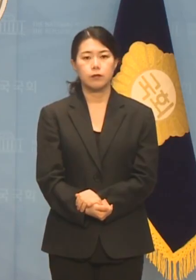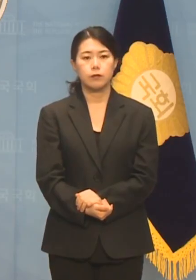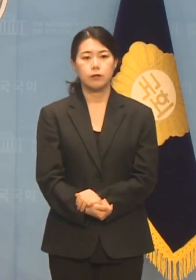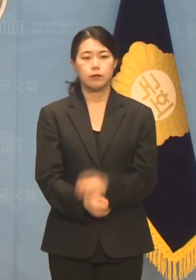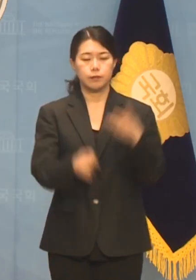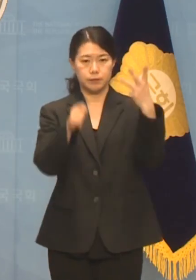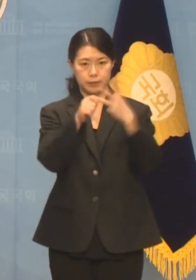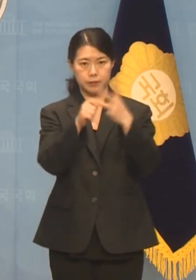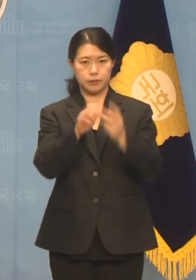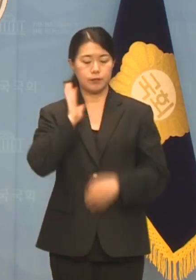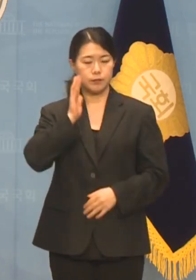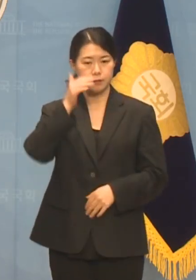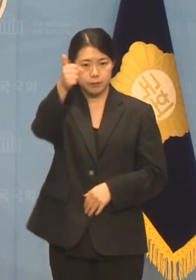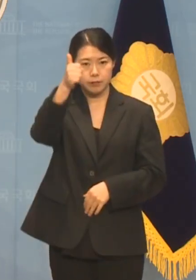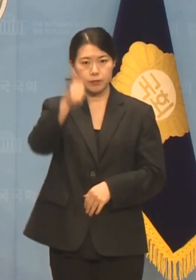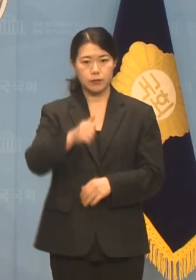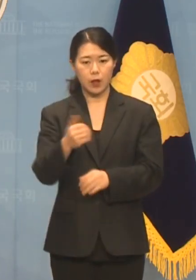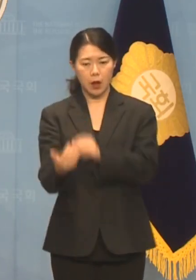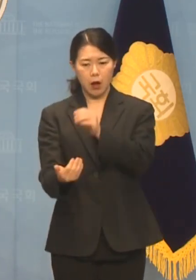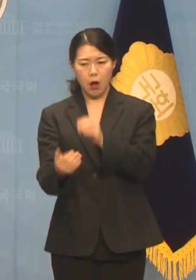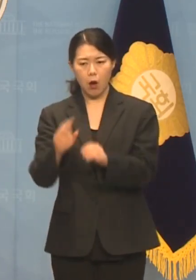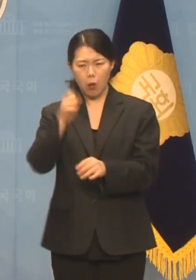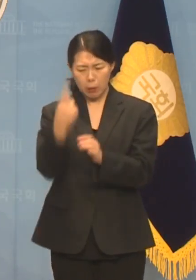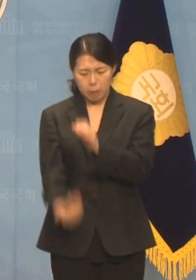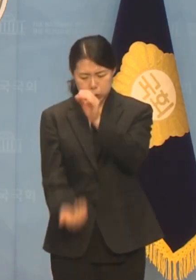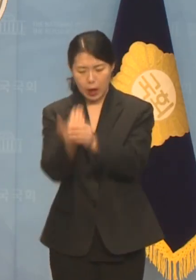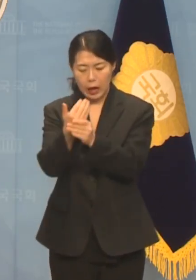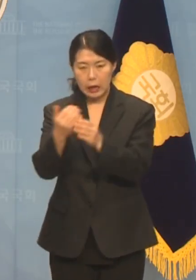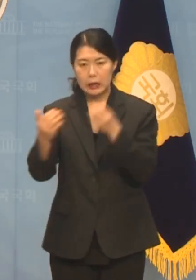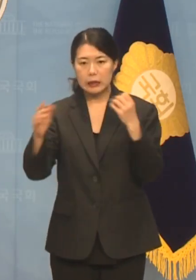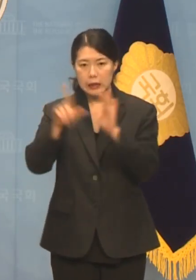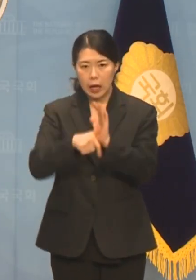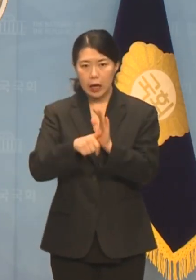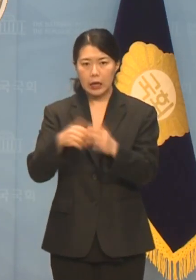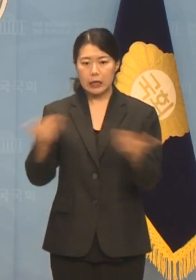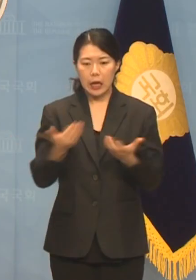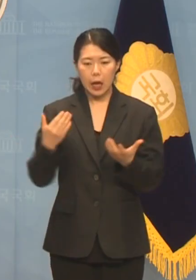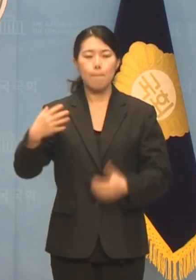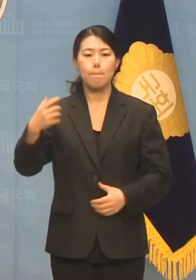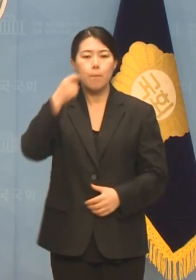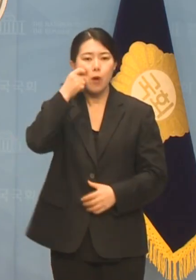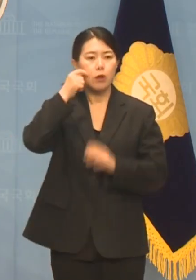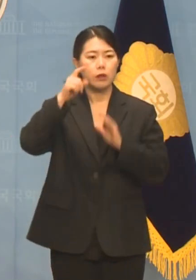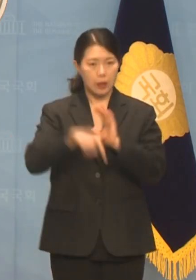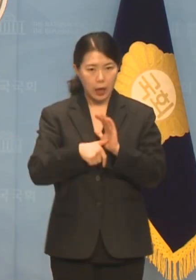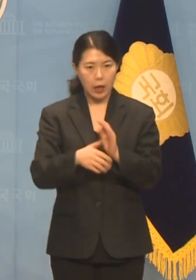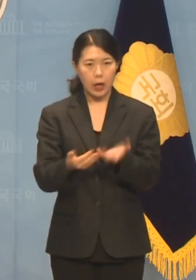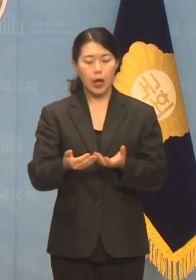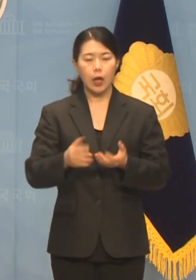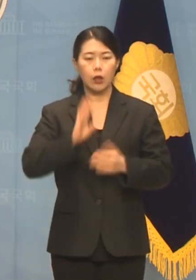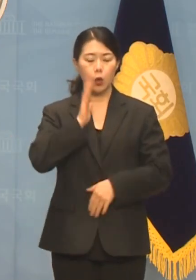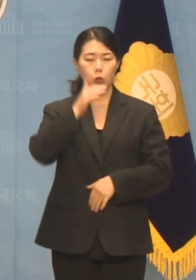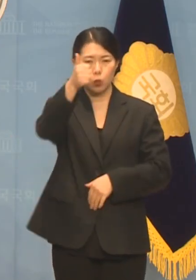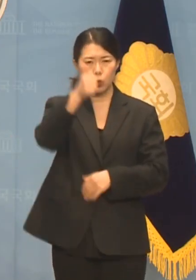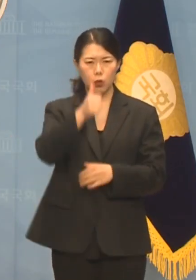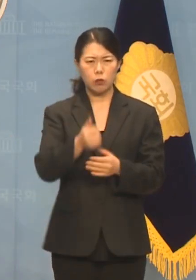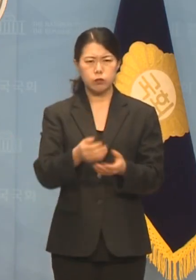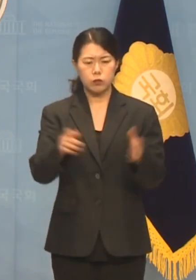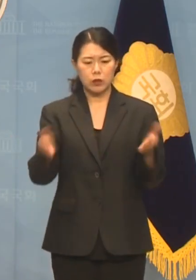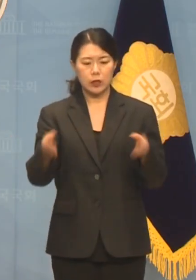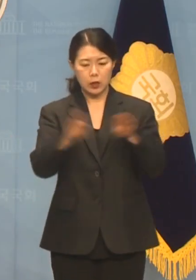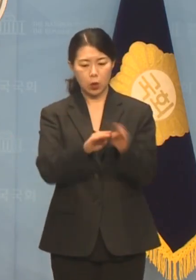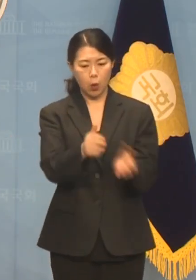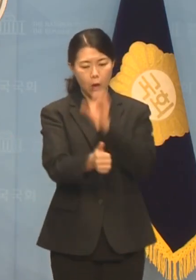세 번째, 대통령의 사고로 인한 직무 수행 불능 시 대통령 기록물 이관에 필요한 조치가